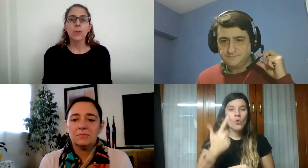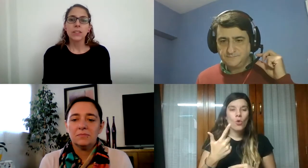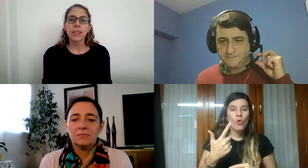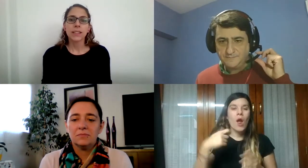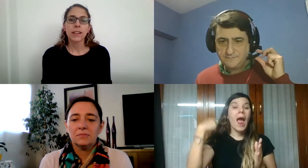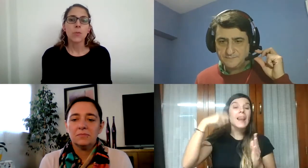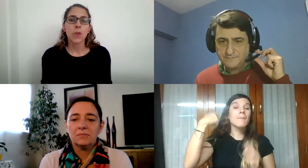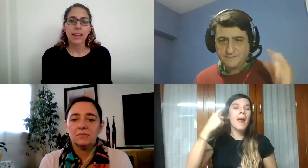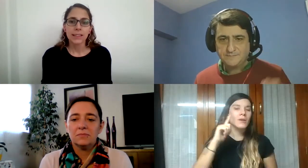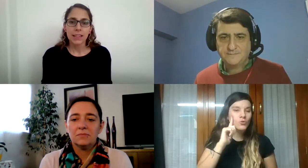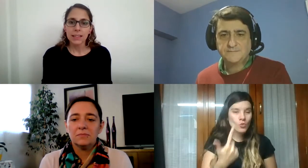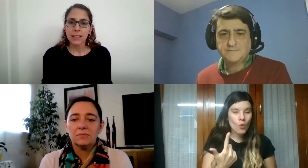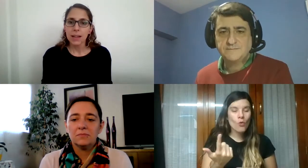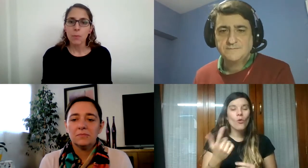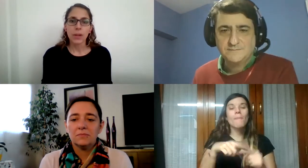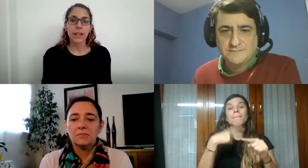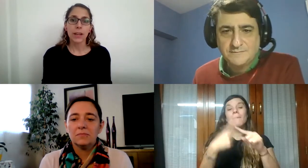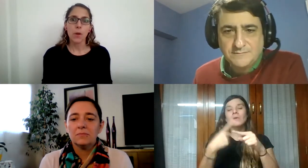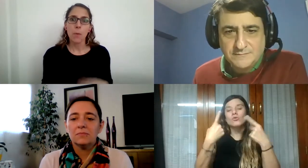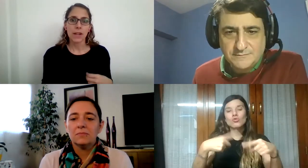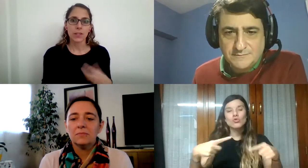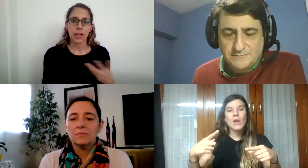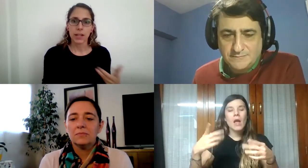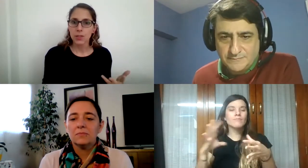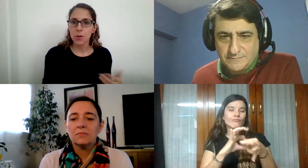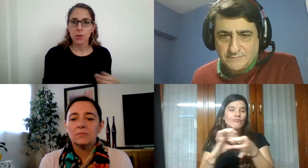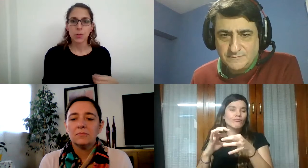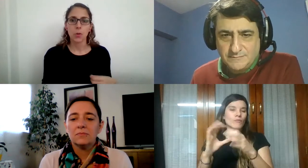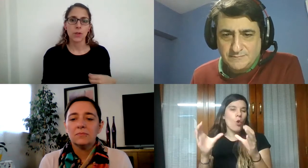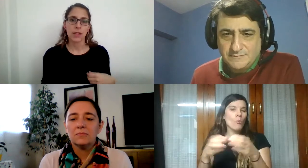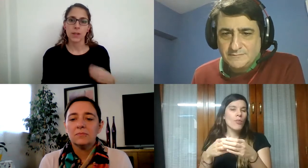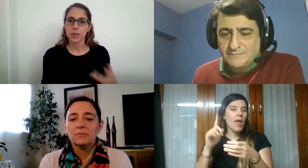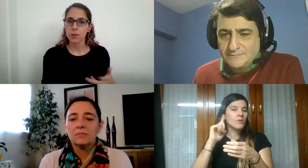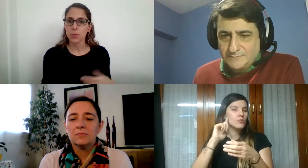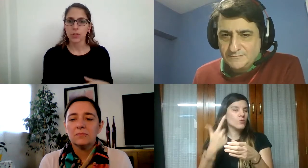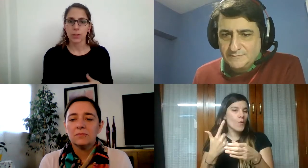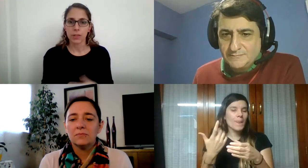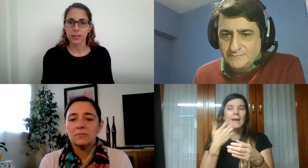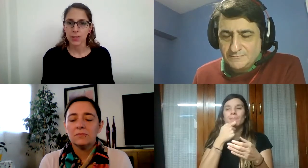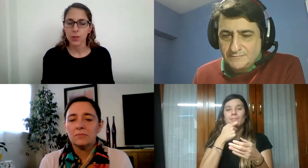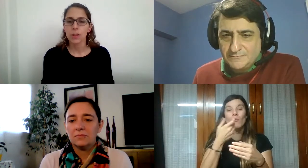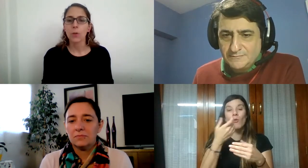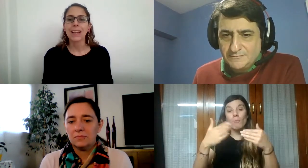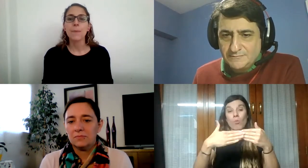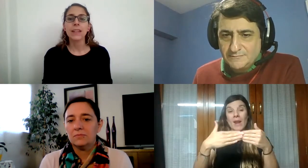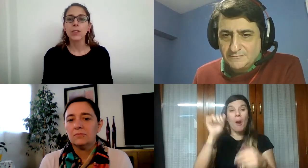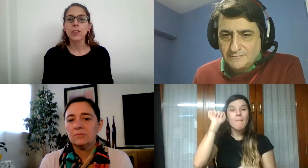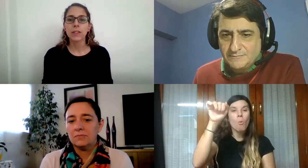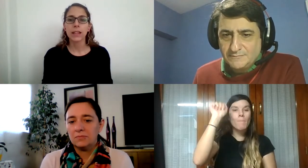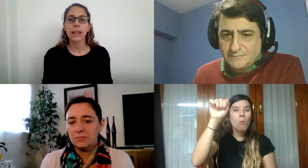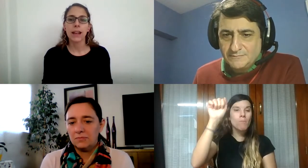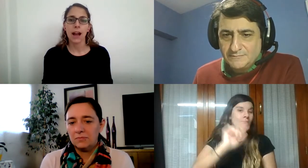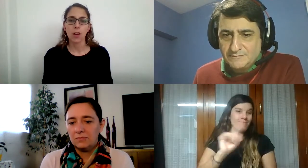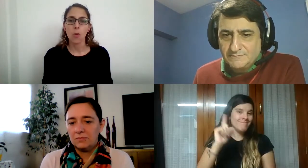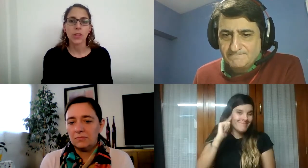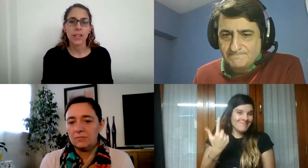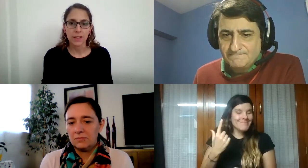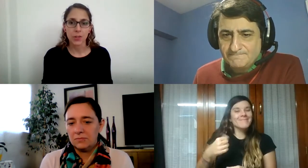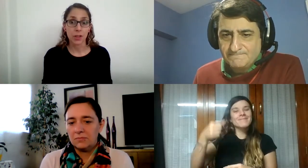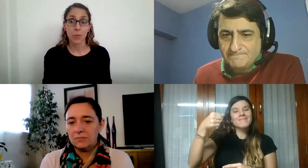el cuento tiene que tener como característica, por ejemplo, personajes sordos o un animal sordo, un protagonista sordo o elementos de